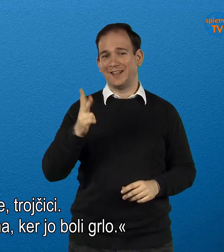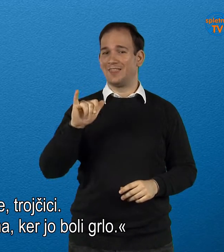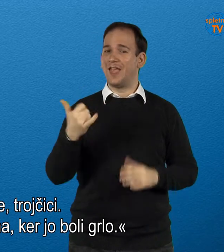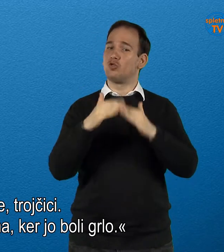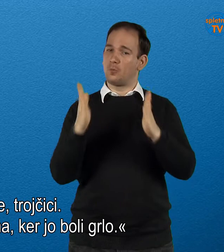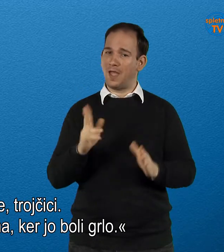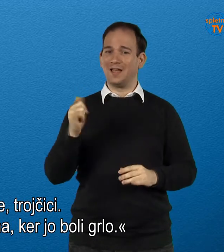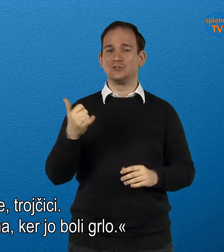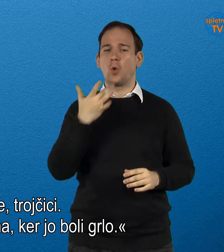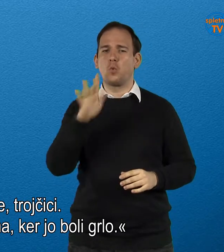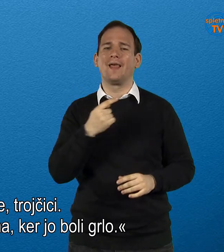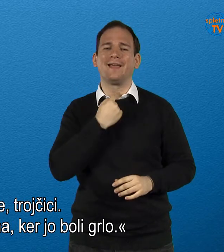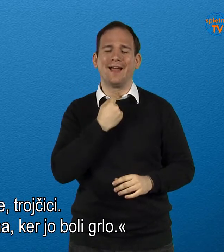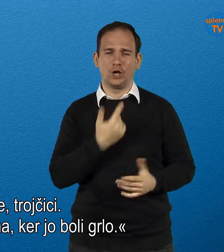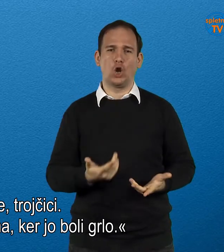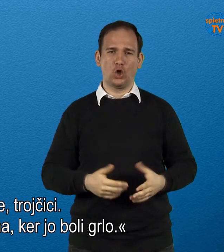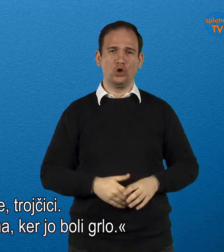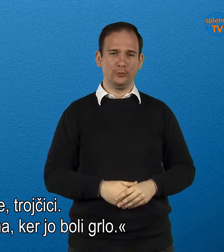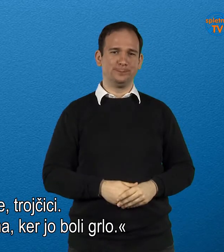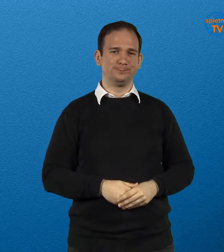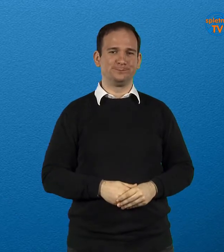trojčici. Tretja je doma, ker jo boli grlo.